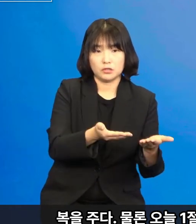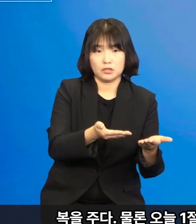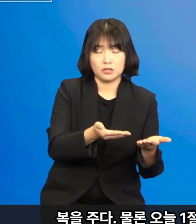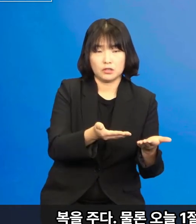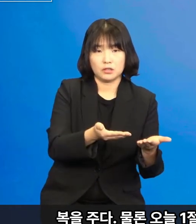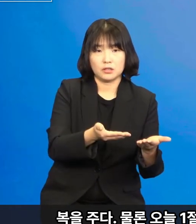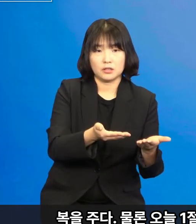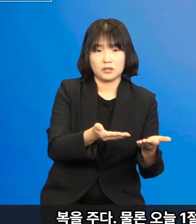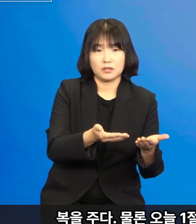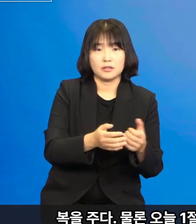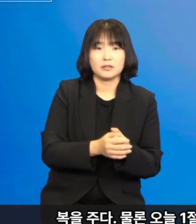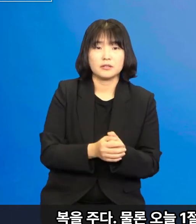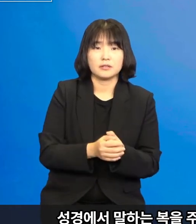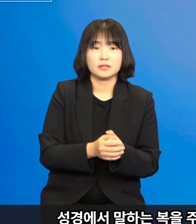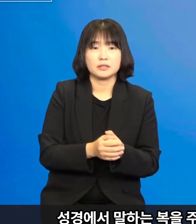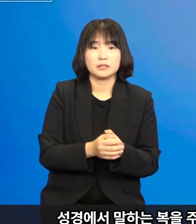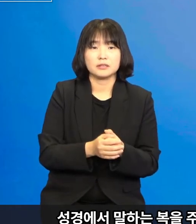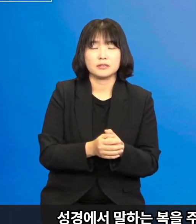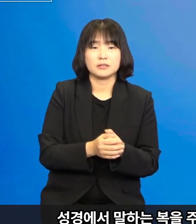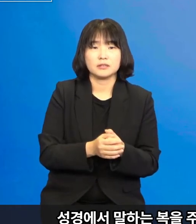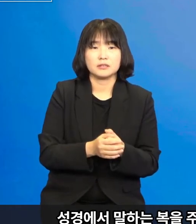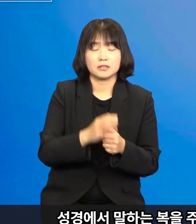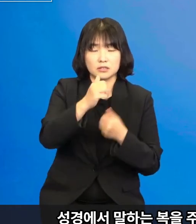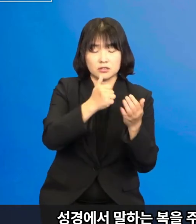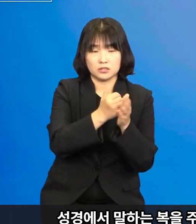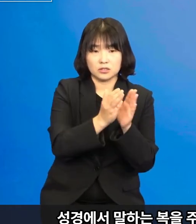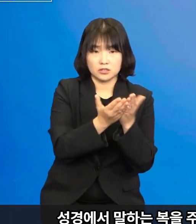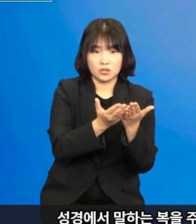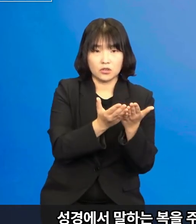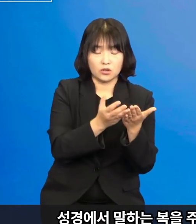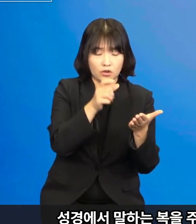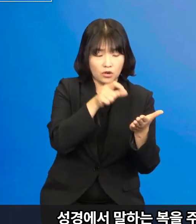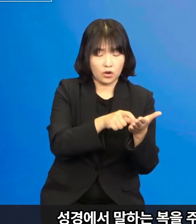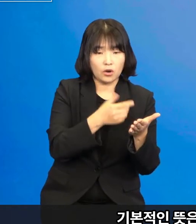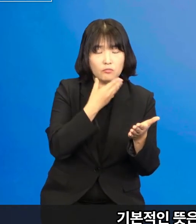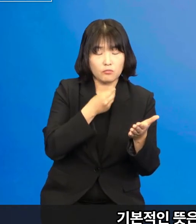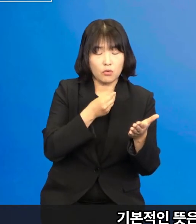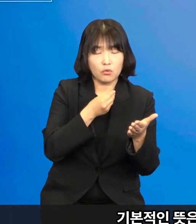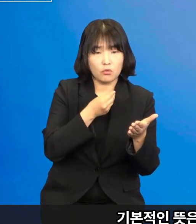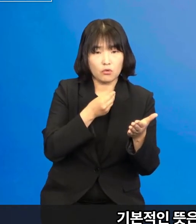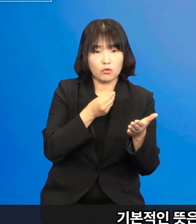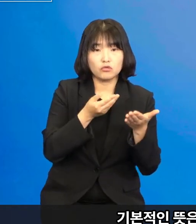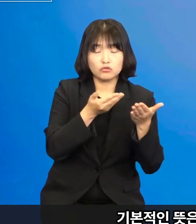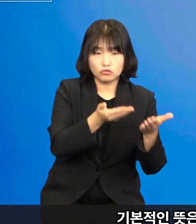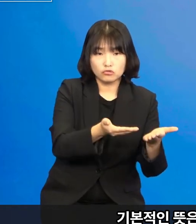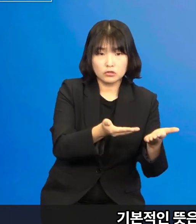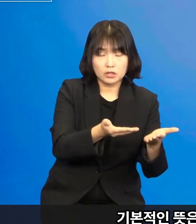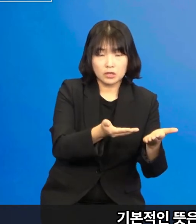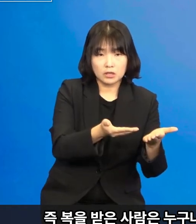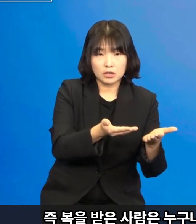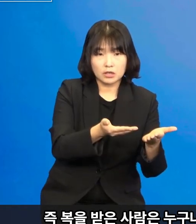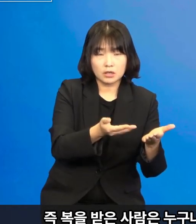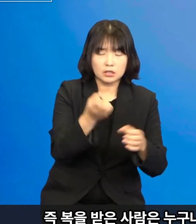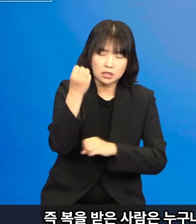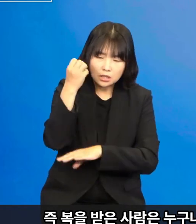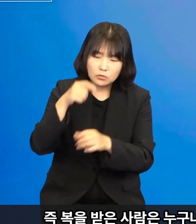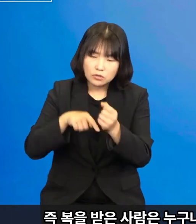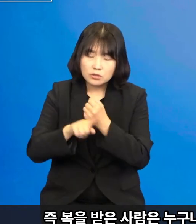물론 오늘 1절에는 좀 다른 단어를 쓰긴 했지만 성경에서 말하는 복을 주다에는 대부분 이 단어를 씁니다. 이 기본적인 뜻은 무릎을 꿇다는 거예요.